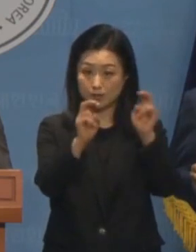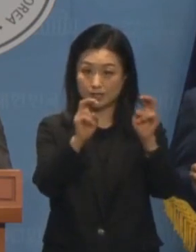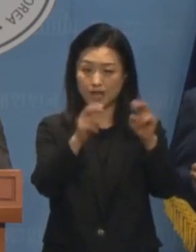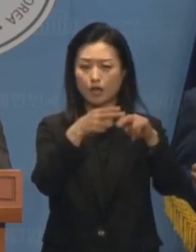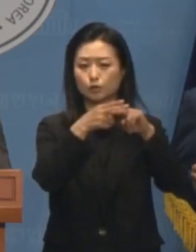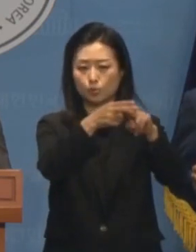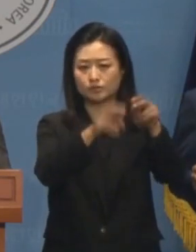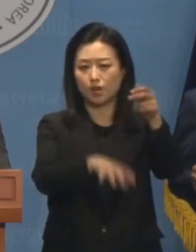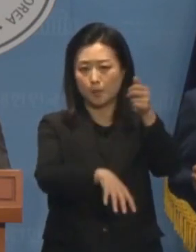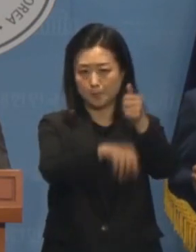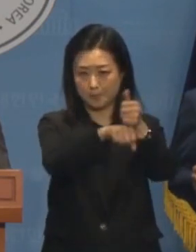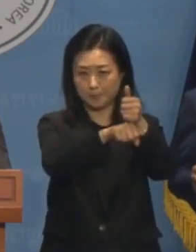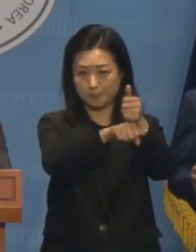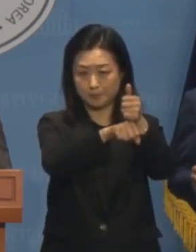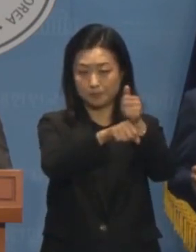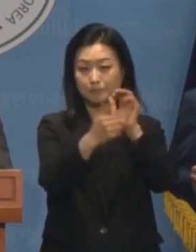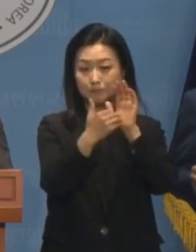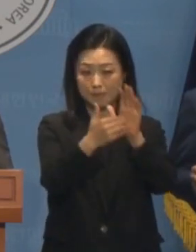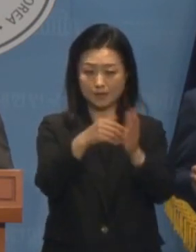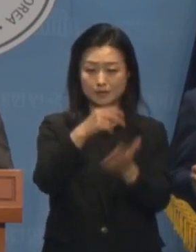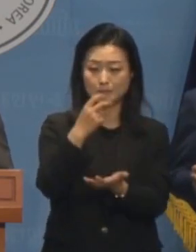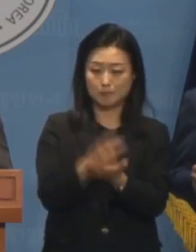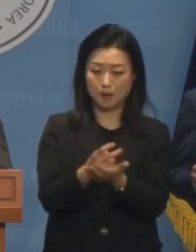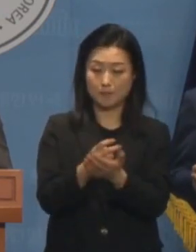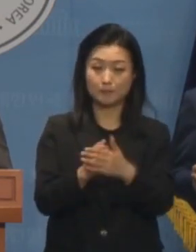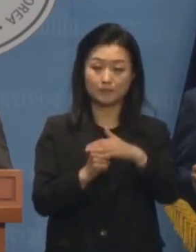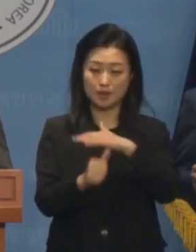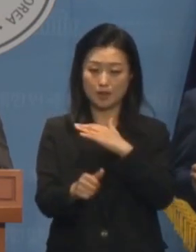관한 법률안 대표 발의했습니다.